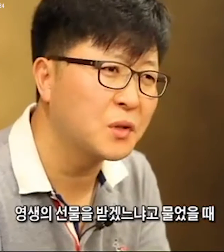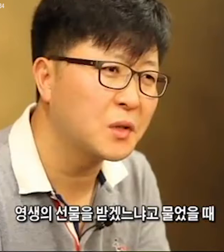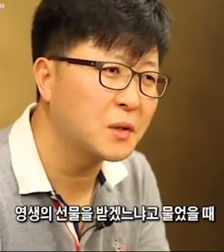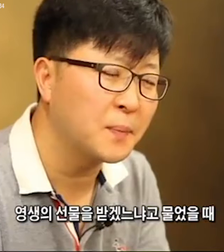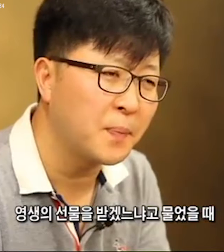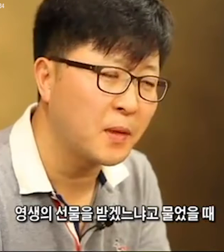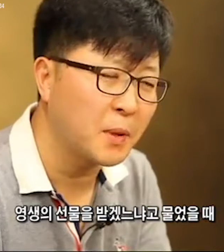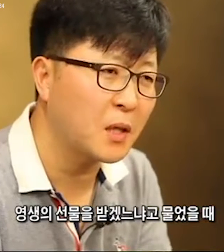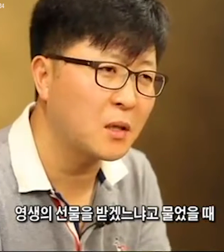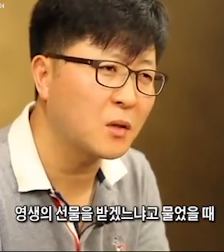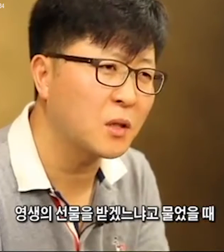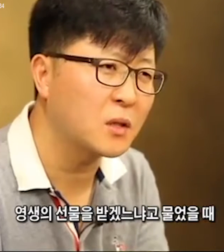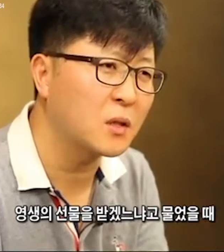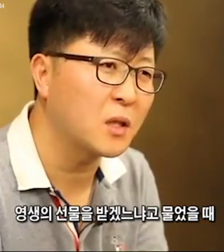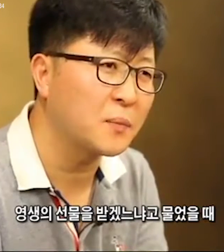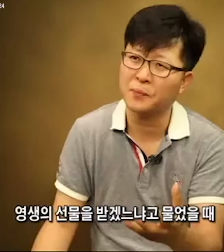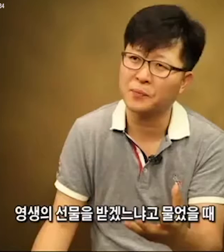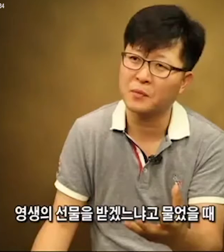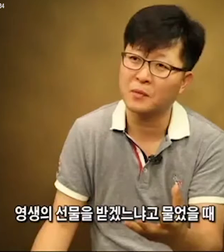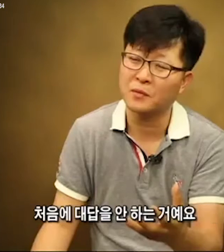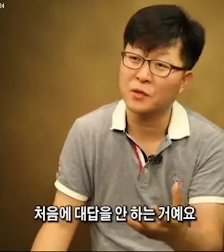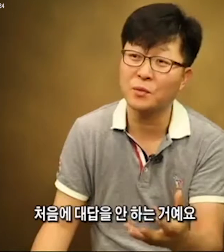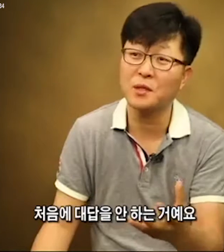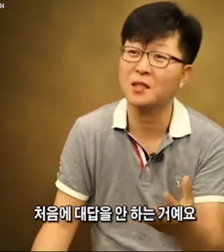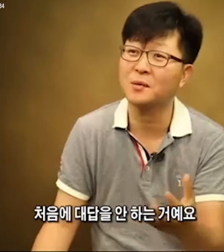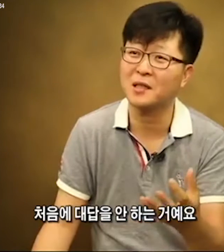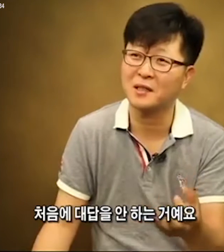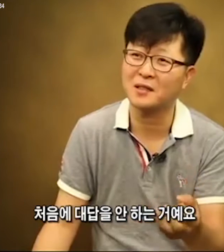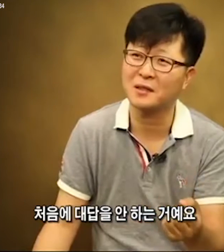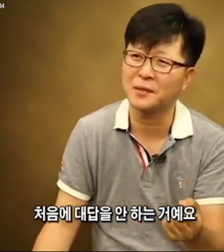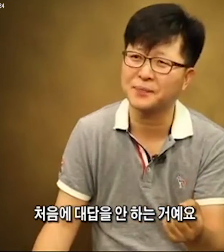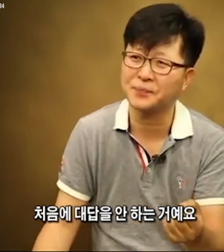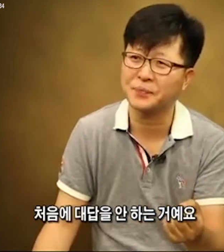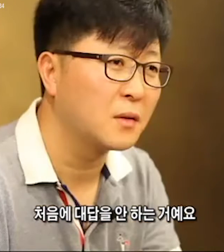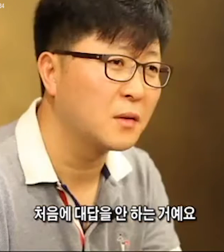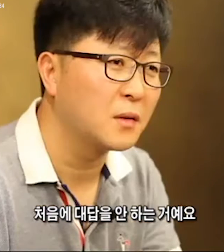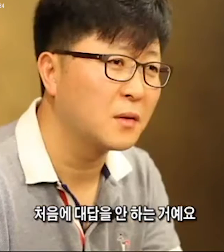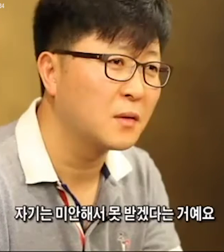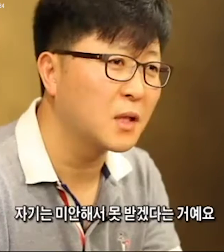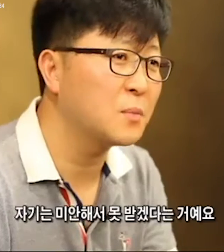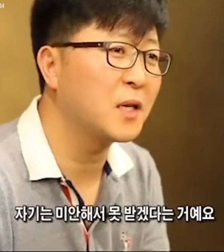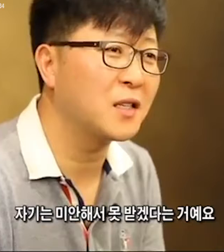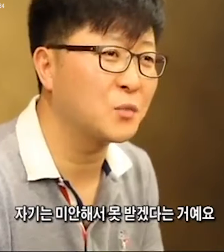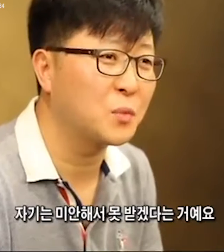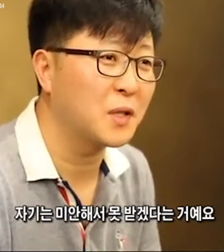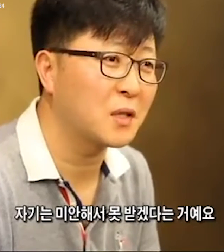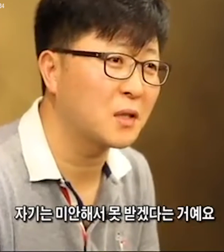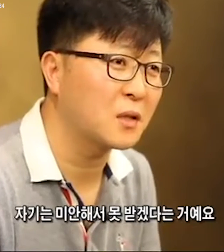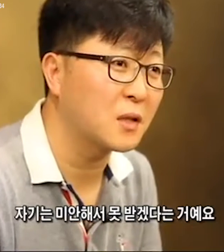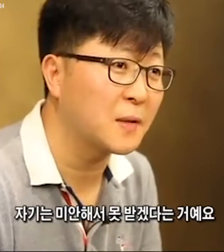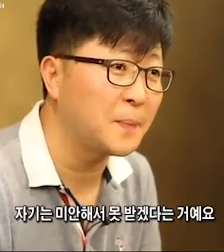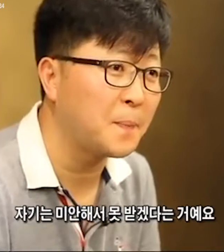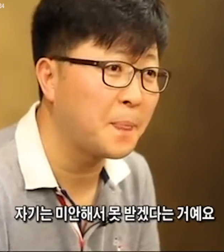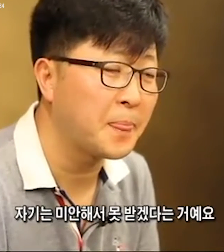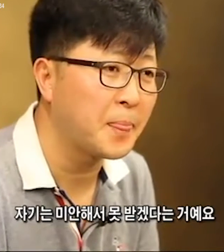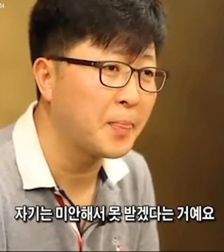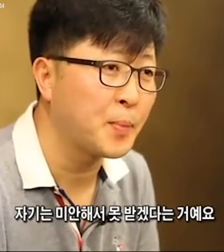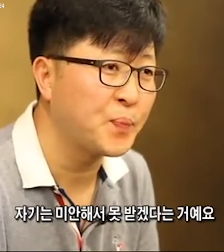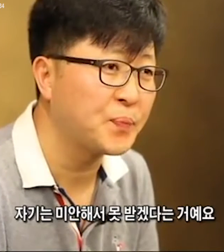영생의 선물을 받겠냐고 했을 때 처음에 대답을 안 하는 거예요. 자기 미안해서 못 받겠다는